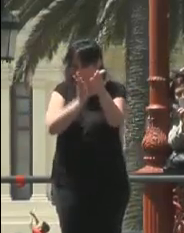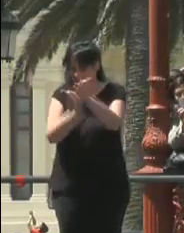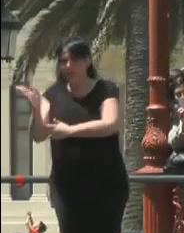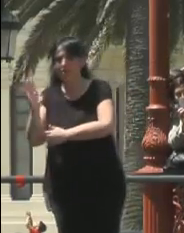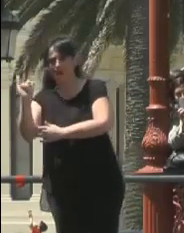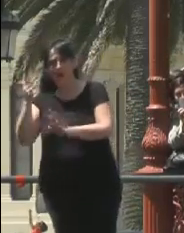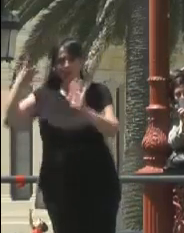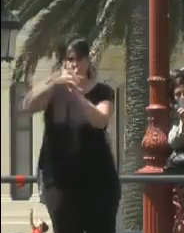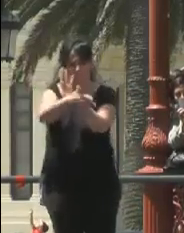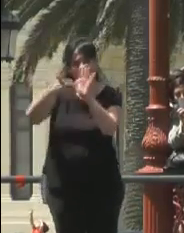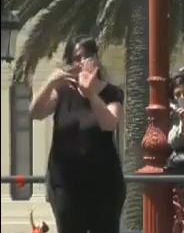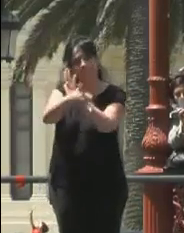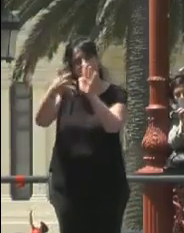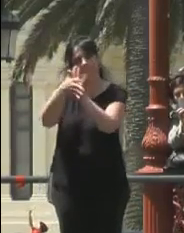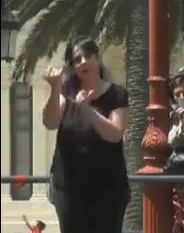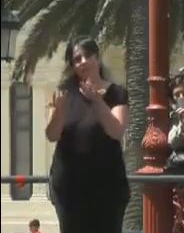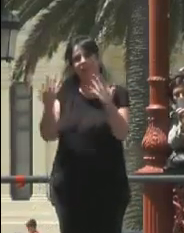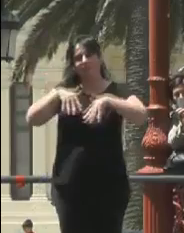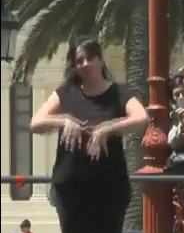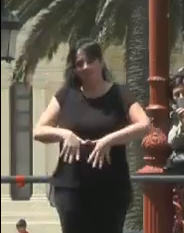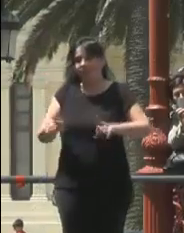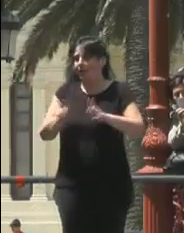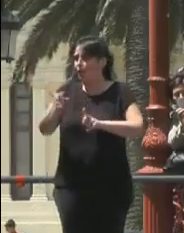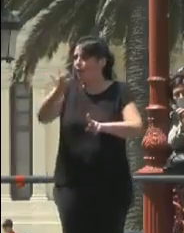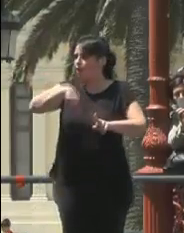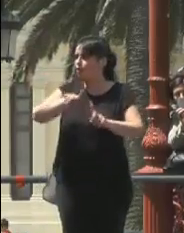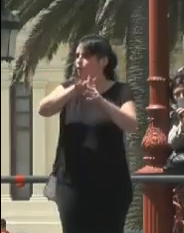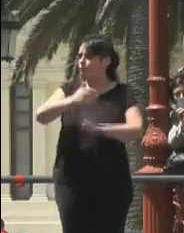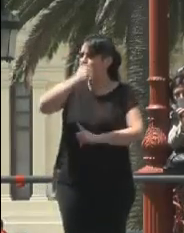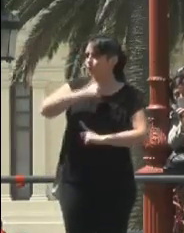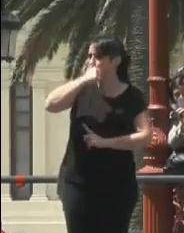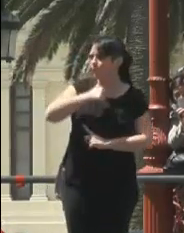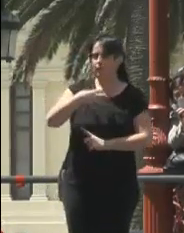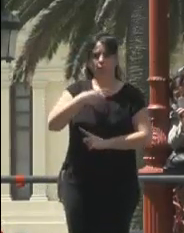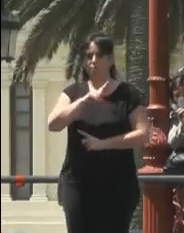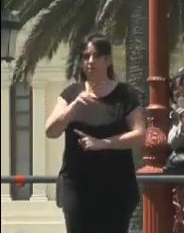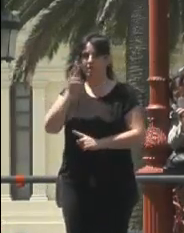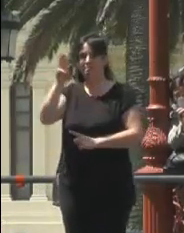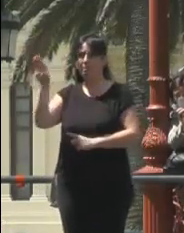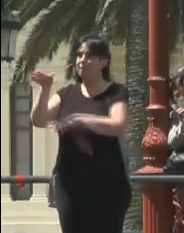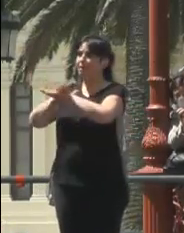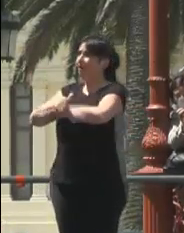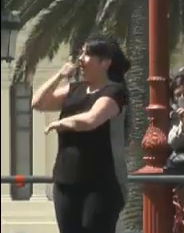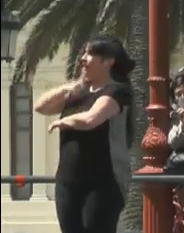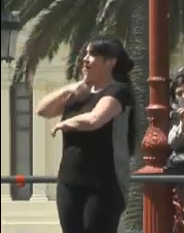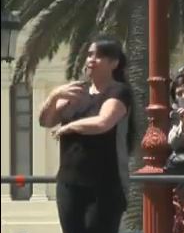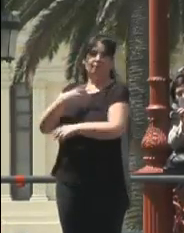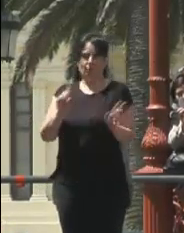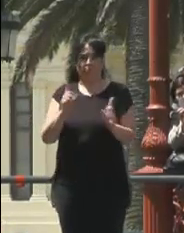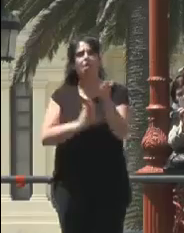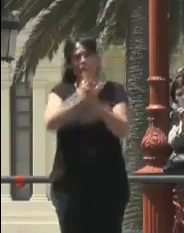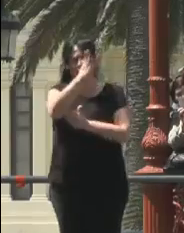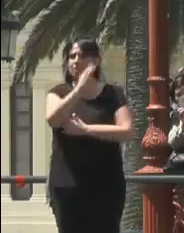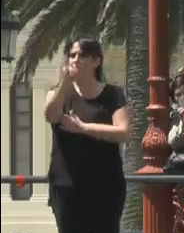alternativa, que no cabe la resignación, que no cabe seguir aceptando que el Partido Popular tiene que gobernar, sino que es posible esa alternativa.